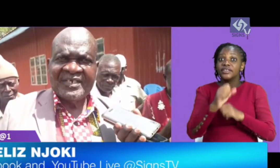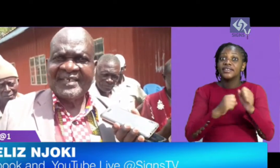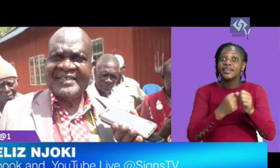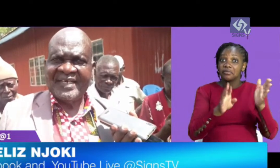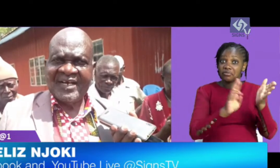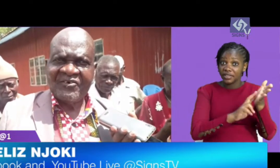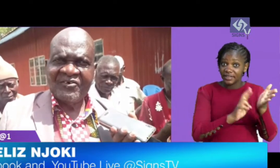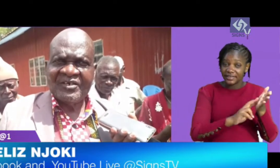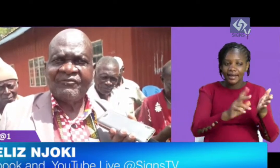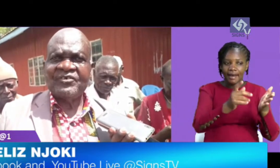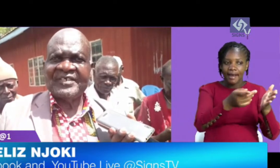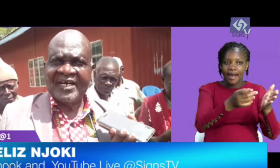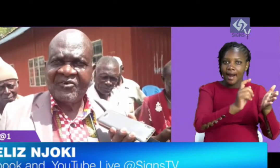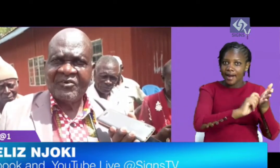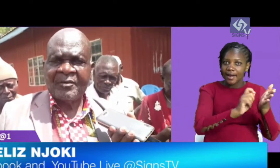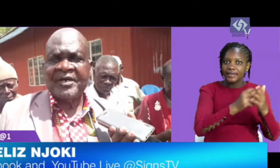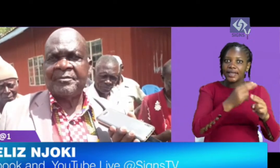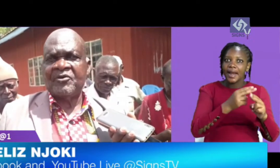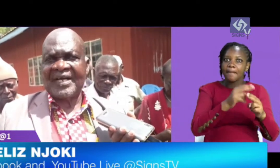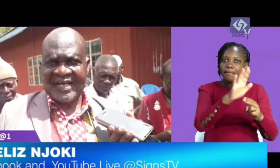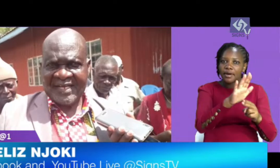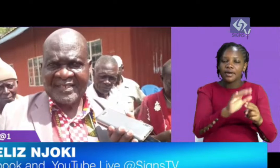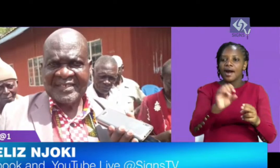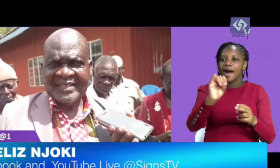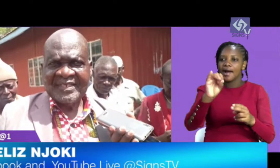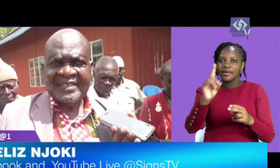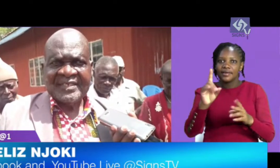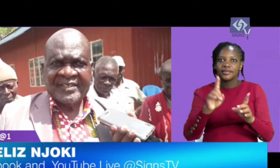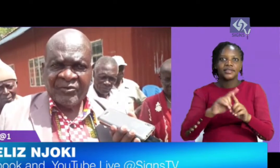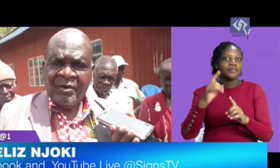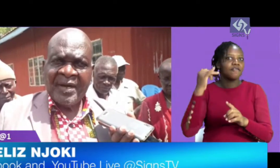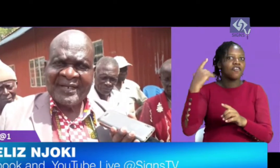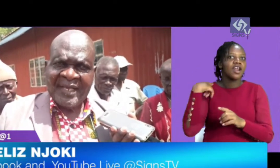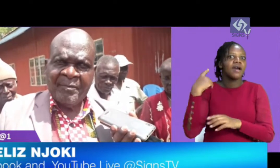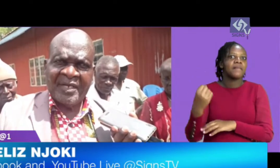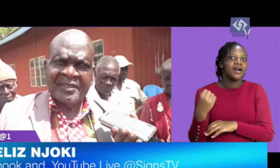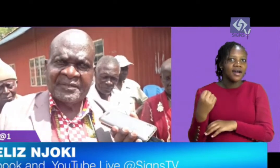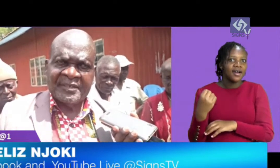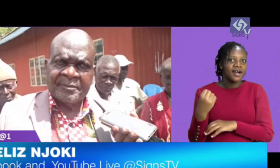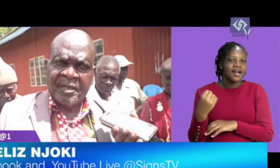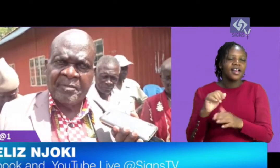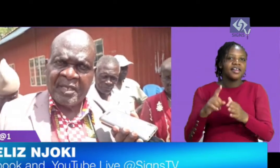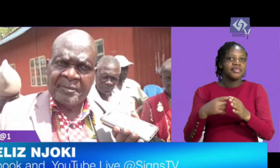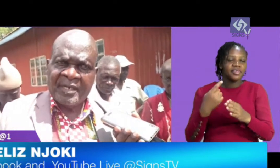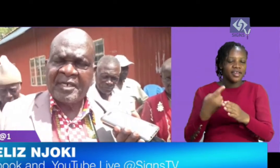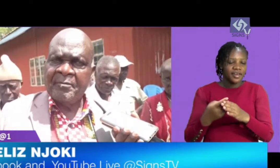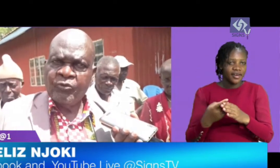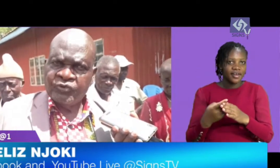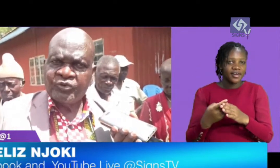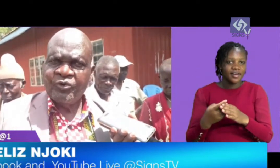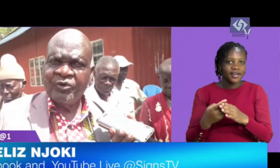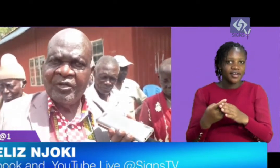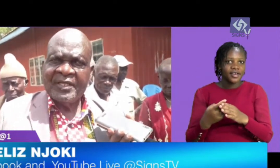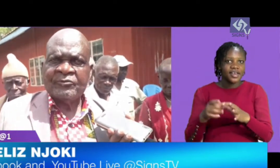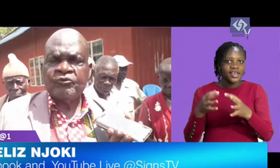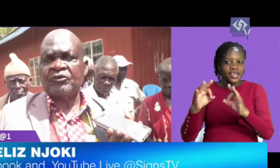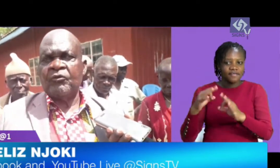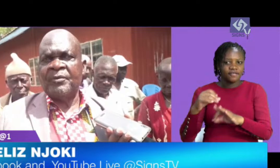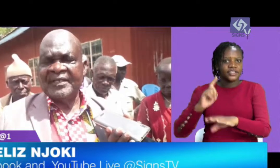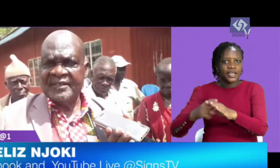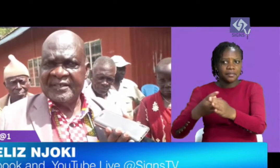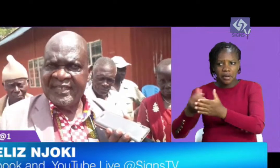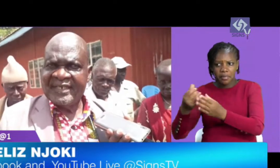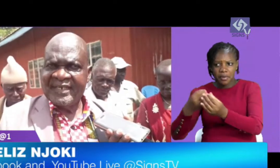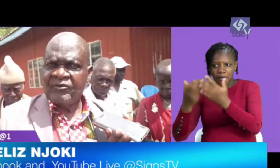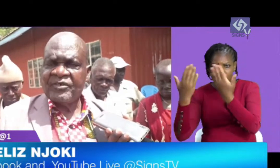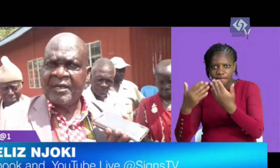yako na ID yako na phone yako na pale ambapo unakaa. Ikiwa baada ya mauzo